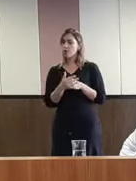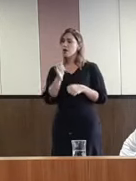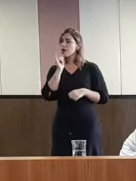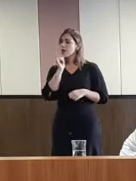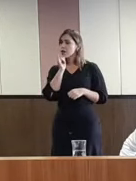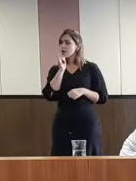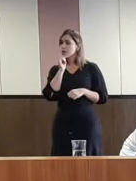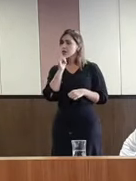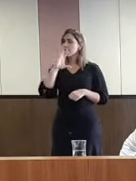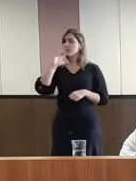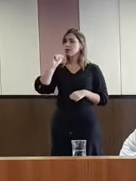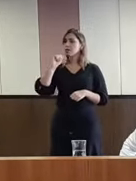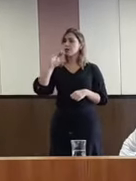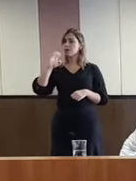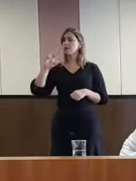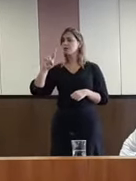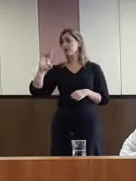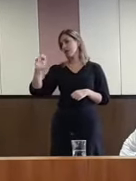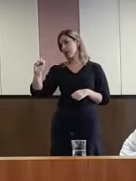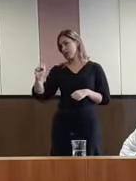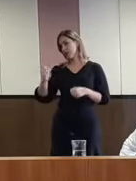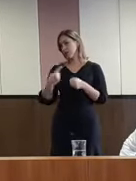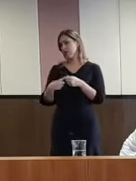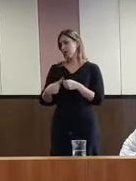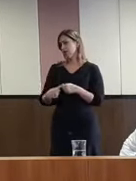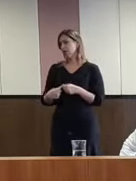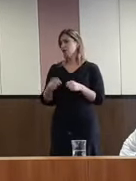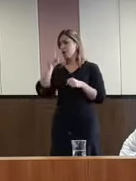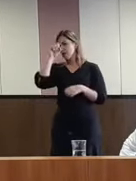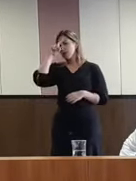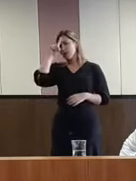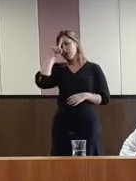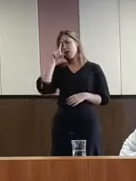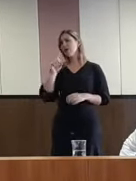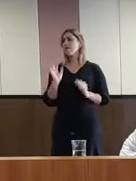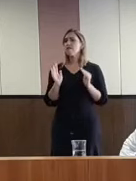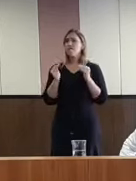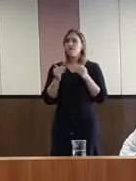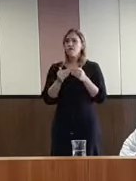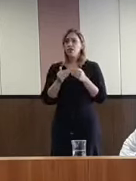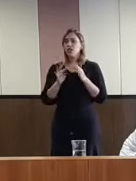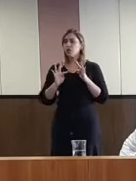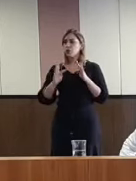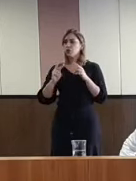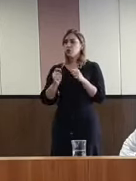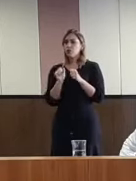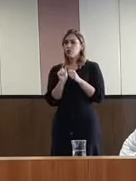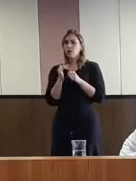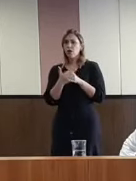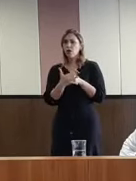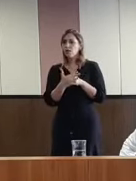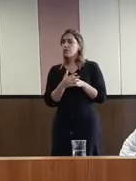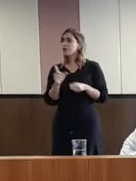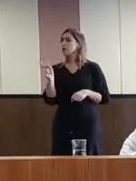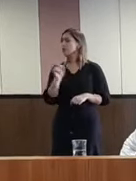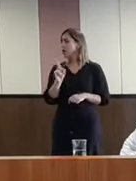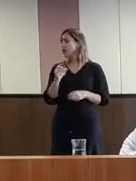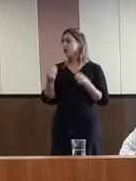aquele caso de Cáceres. Olha, Cáceres, o hospital de Cáceres, não vai fechar inteiro para atender paciente com coronavírus como os